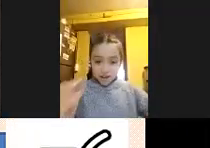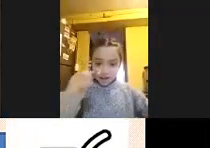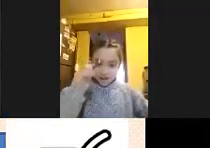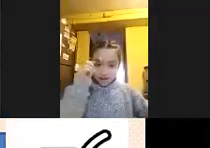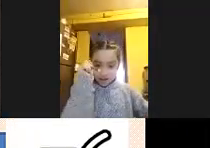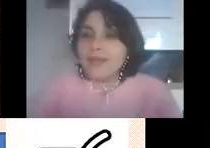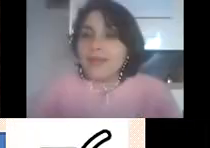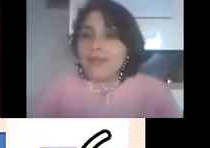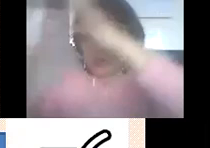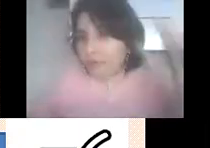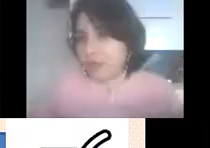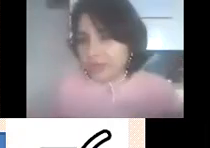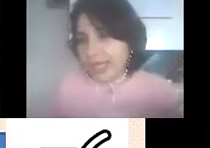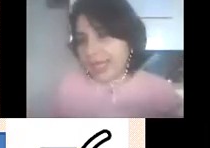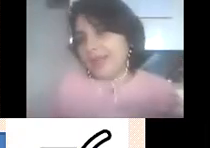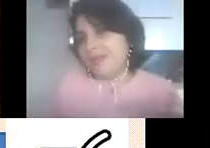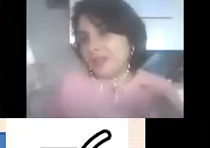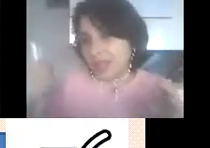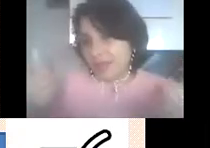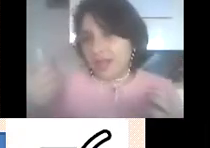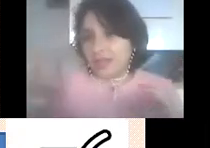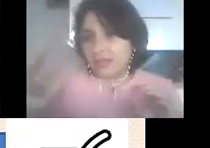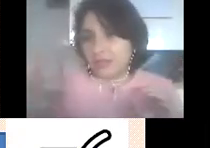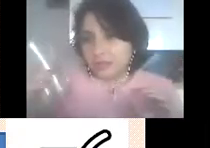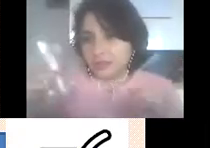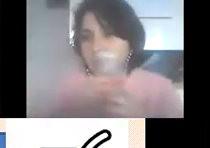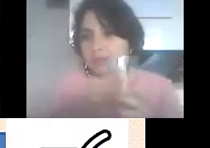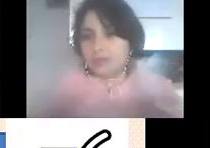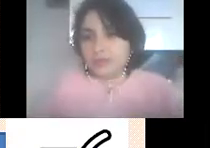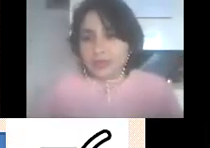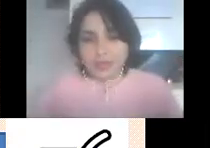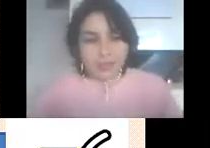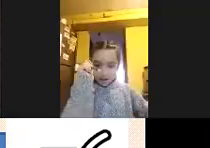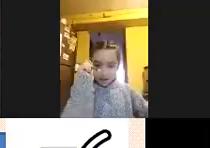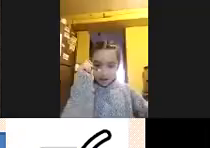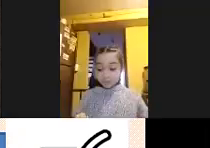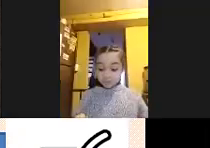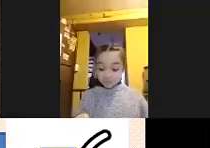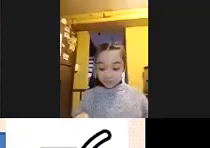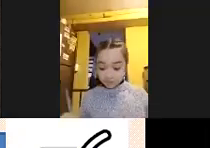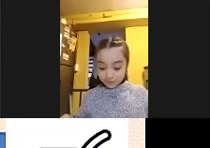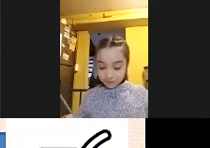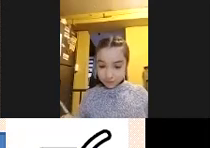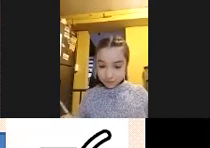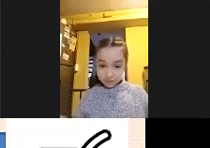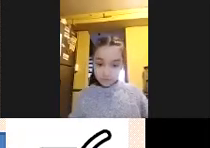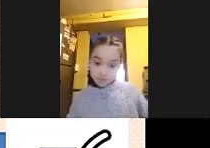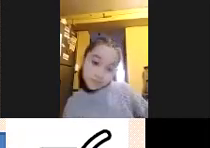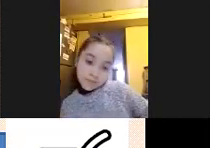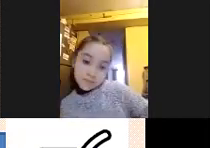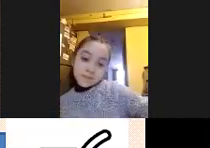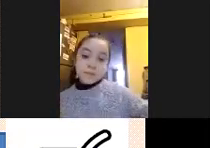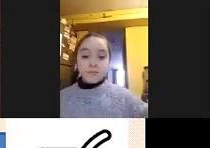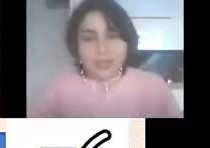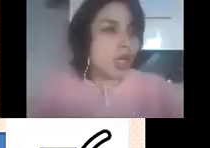Frágil. O sea, si yo lo puedo, si yo lo boto, el vidrio se quiebra, ¿cierto? Sí. Sí, ¿cierto? Ahora,